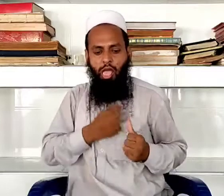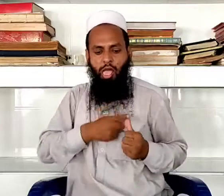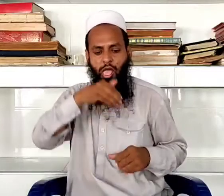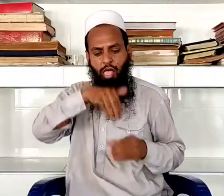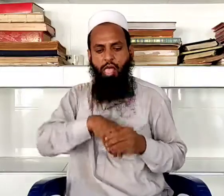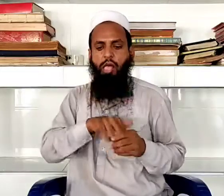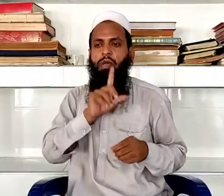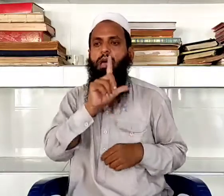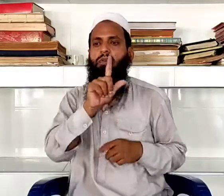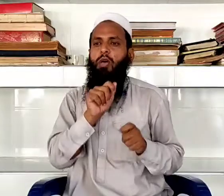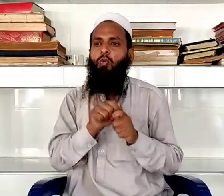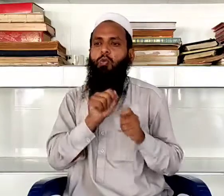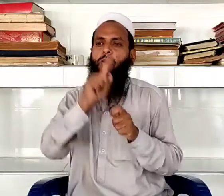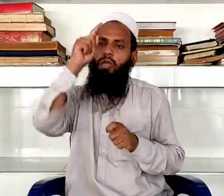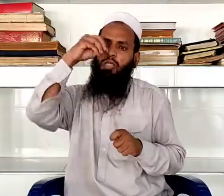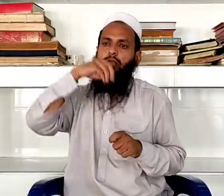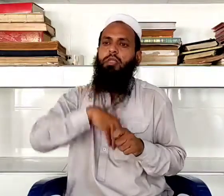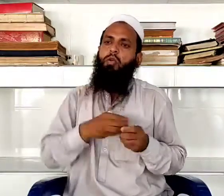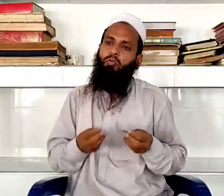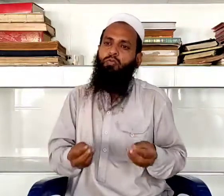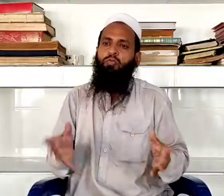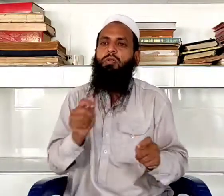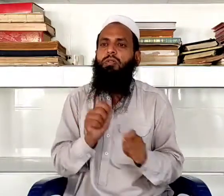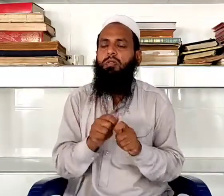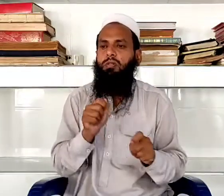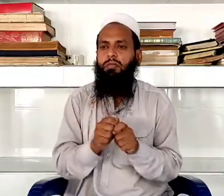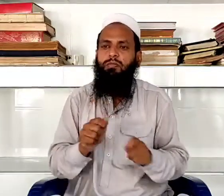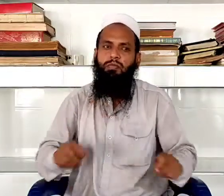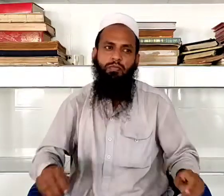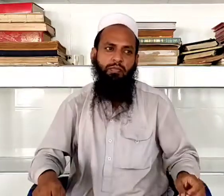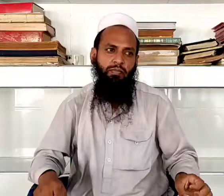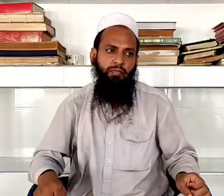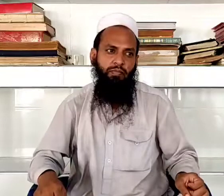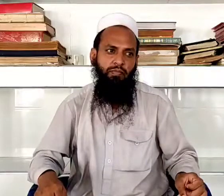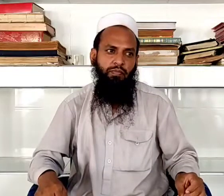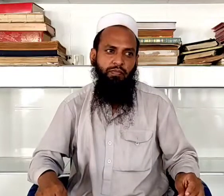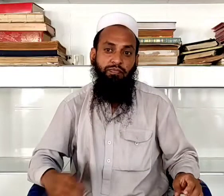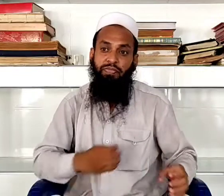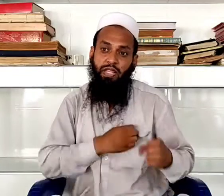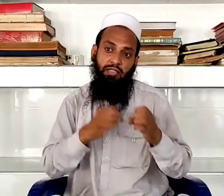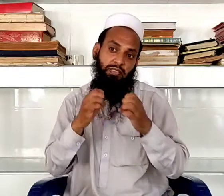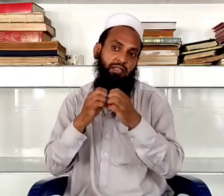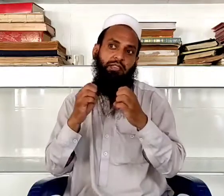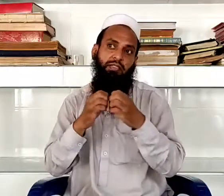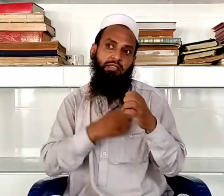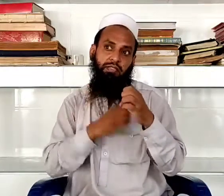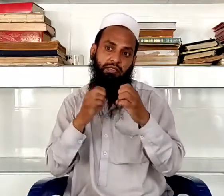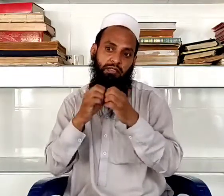अल्लाह रहमान के दुआ तगाले कि अल्लाह पाक मैनू हक और सच बयान करने की तौफीक अता